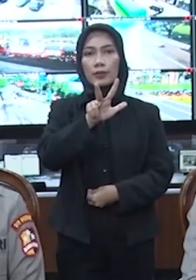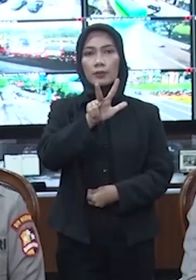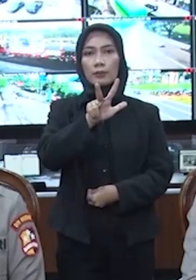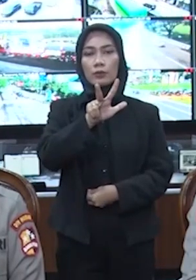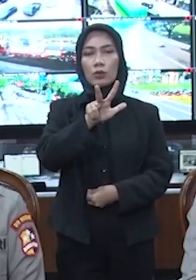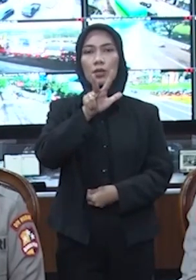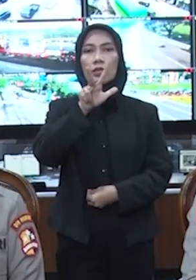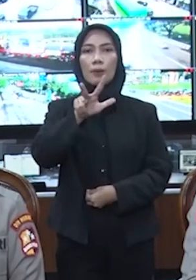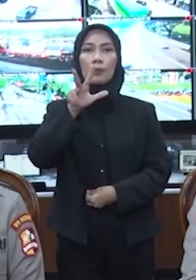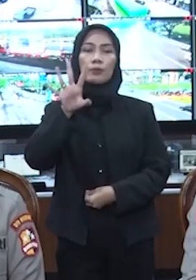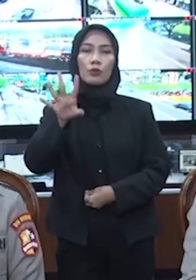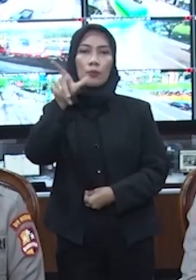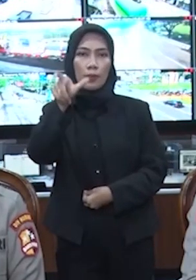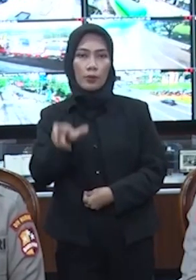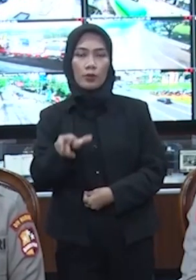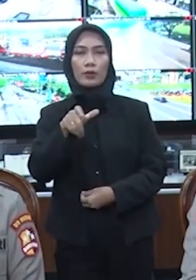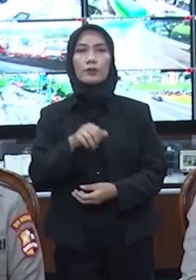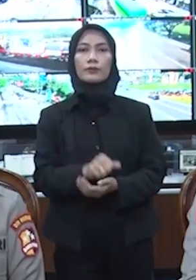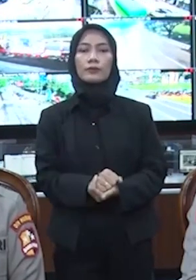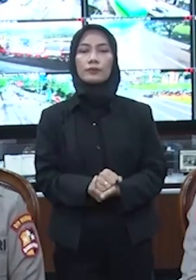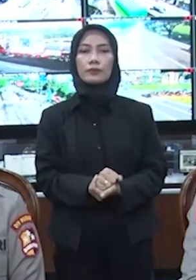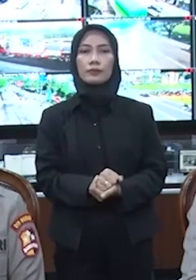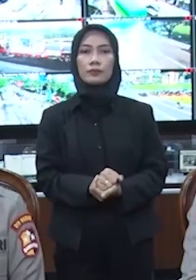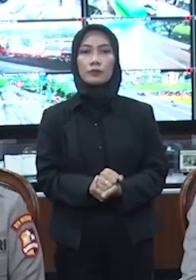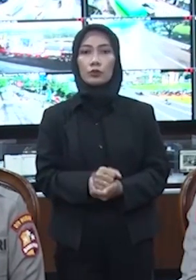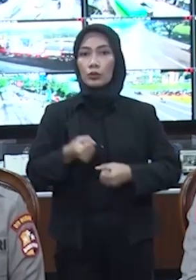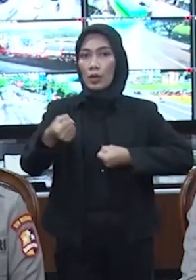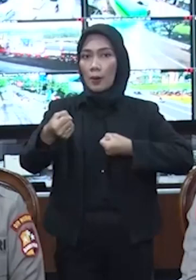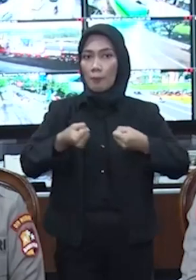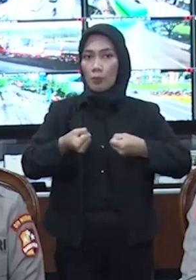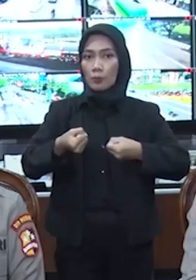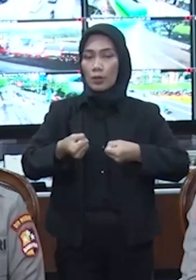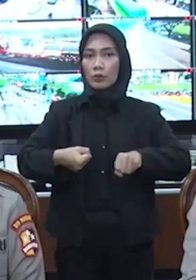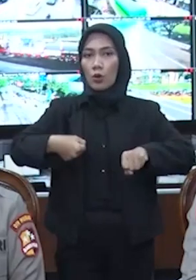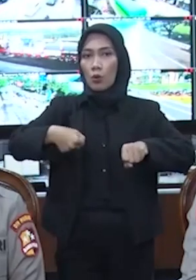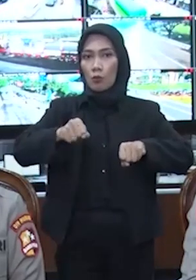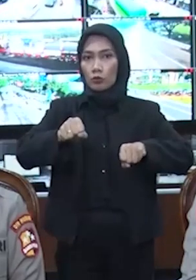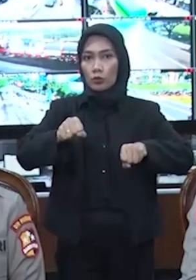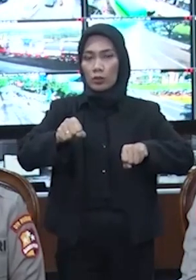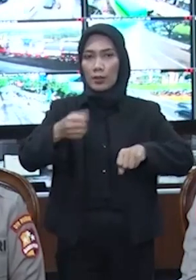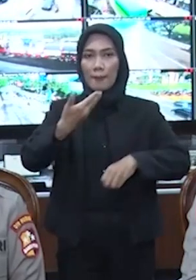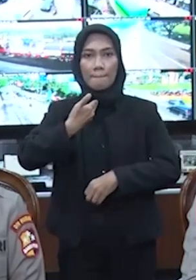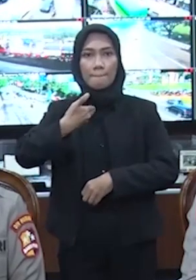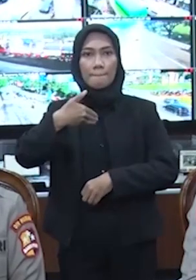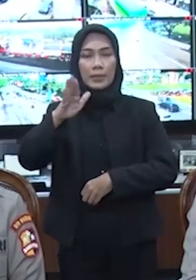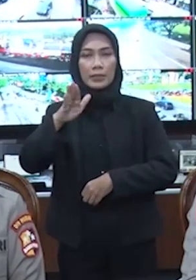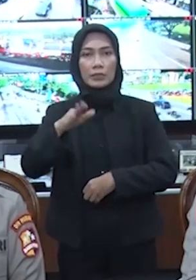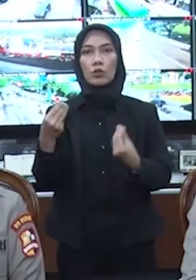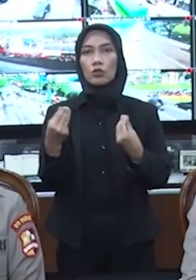78.084 orang sedangkan untuk jumlah kendaraan yang berangkat sebanyak